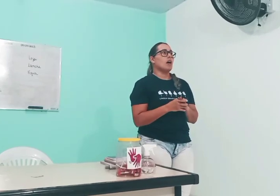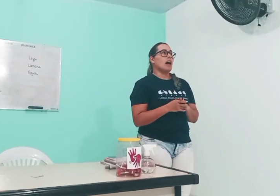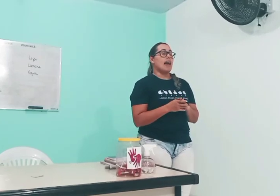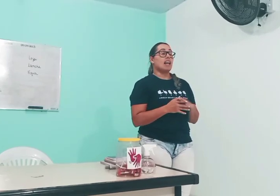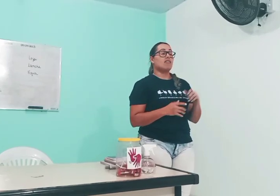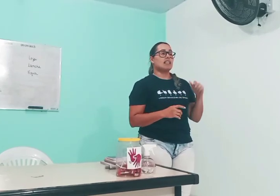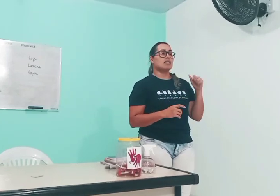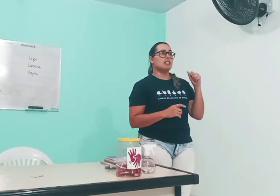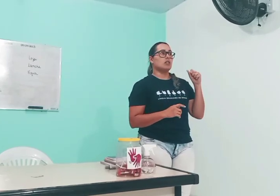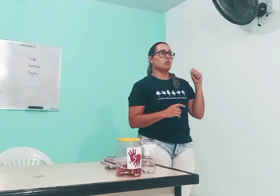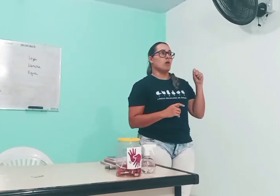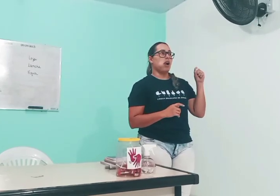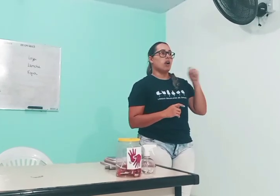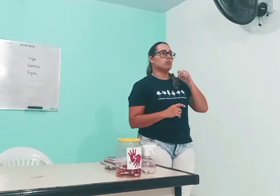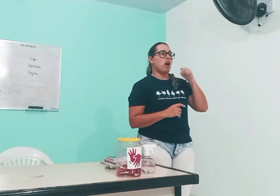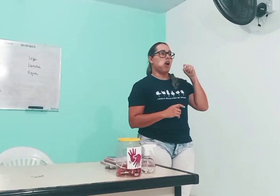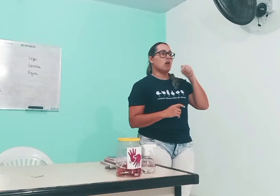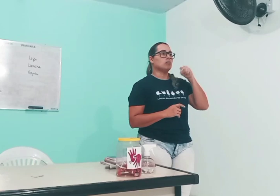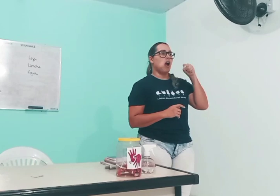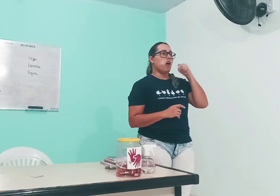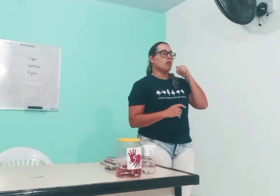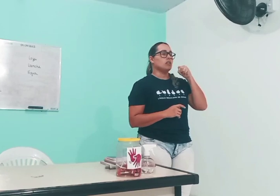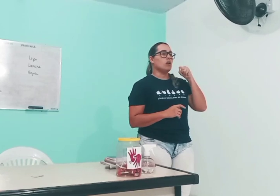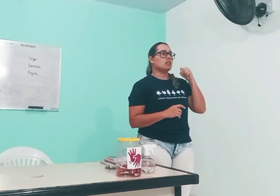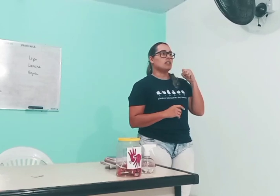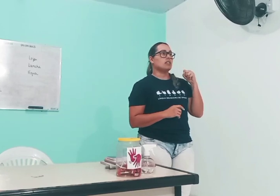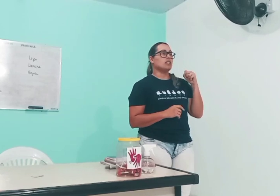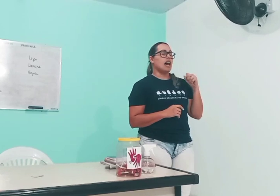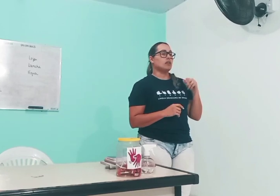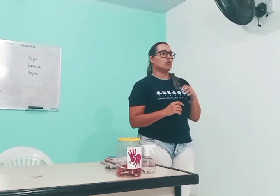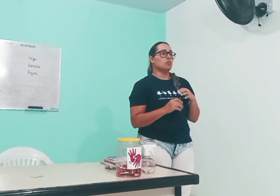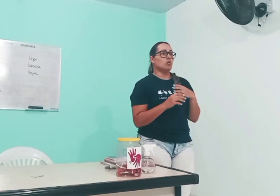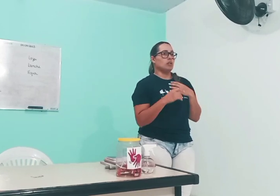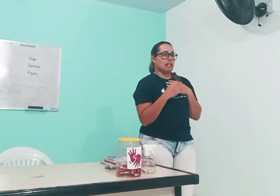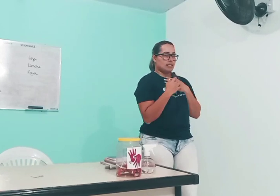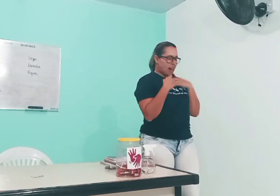aí ela fazia, né, um negócio assim, aí todo mundo, né, na sala,